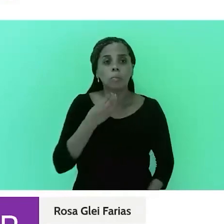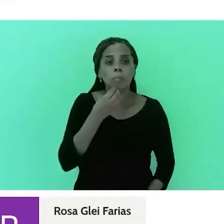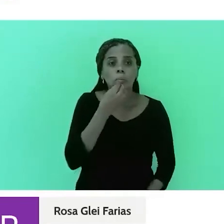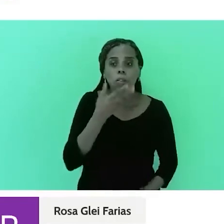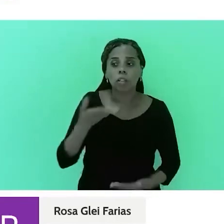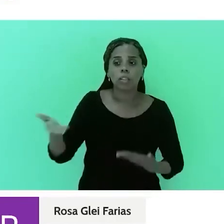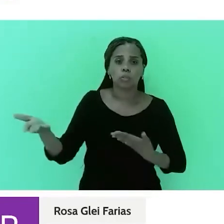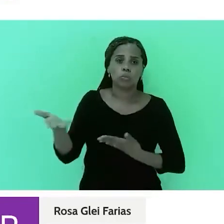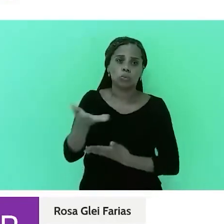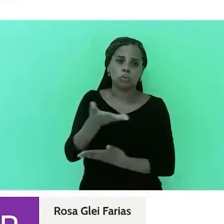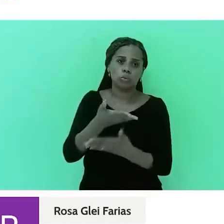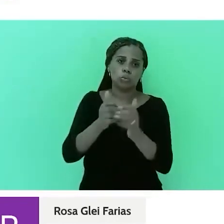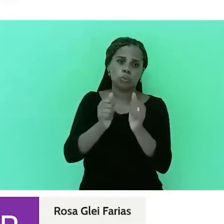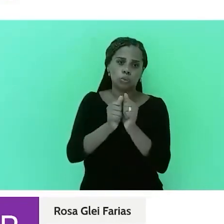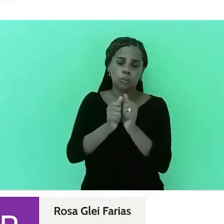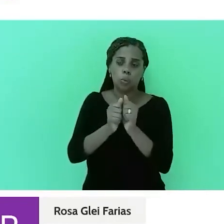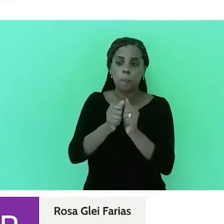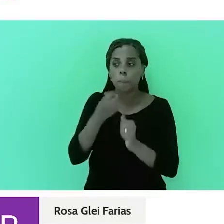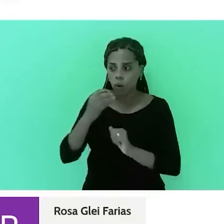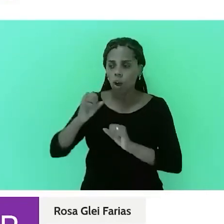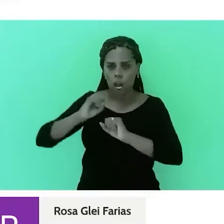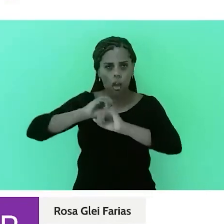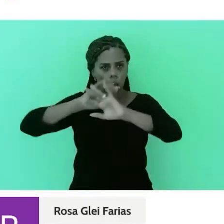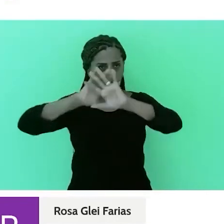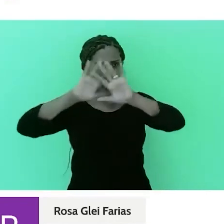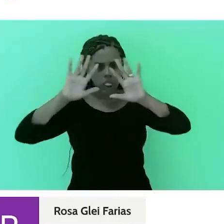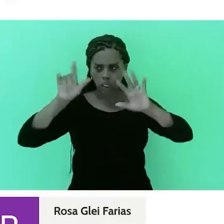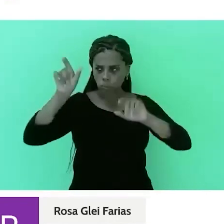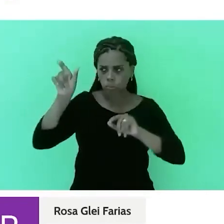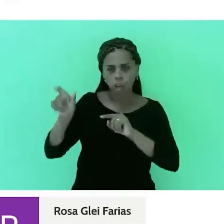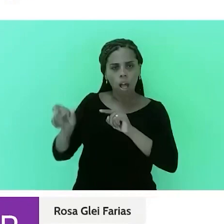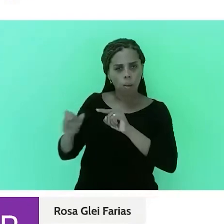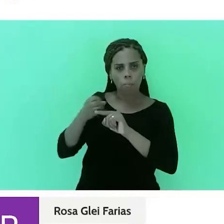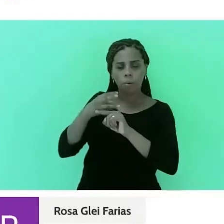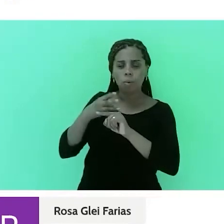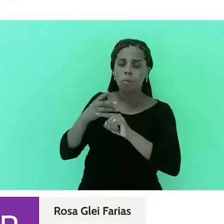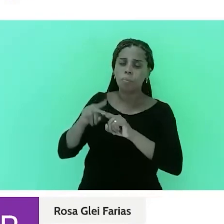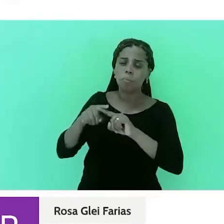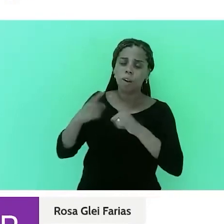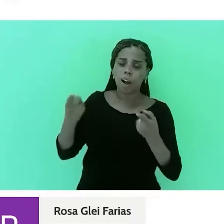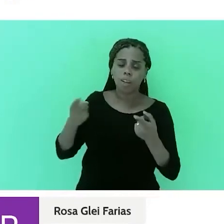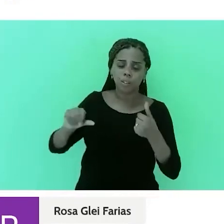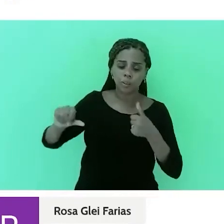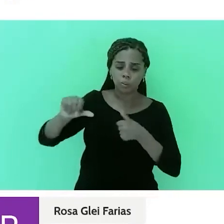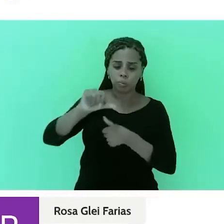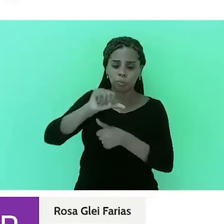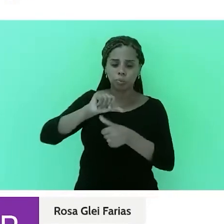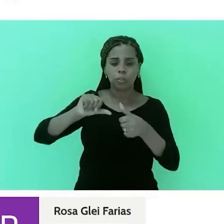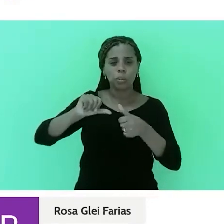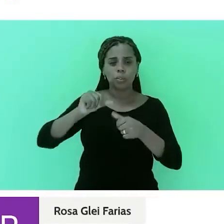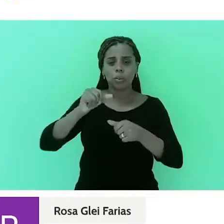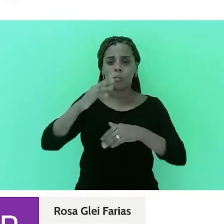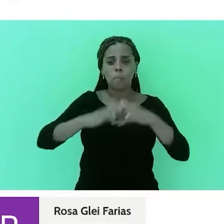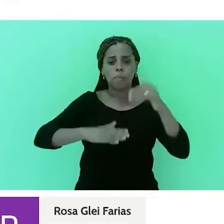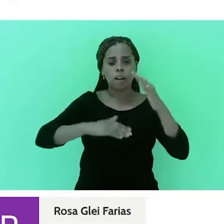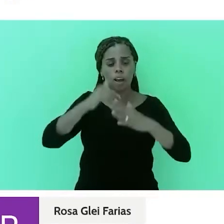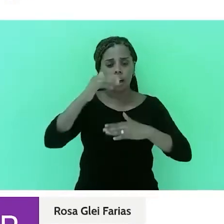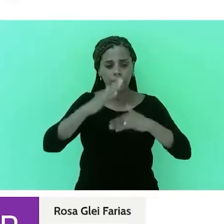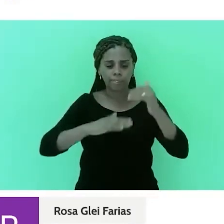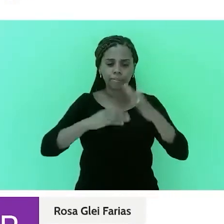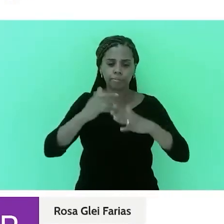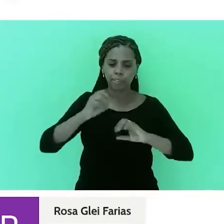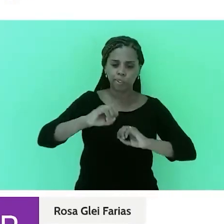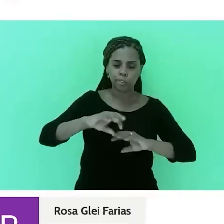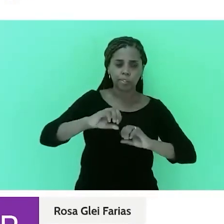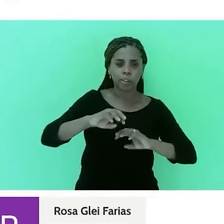esforço pessoal, a clareza é fundamental, mas a gente muda uma prática educacional quando a gente